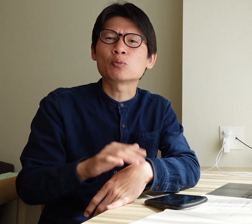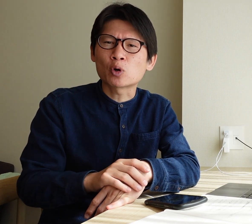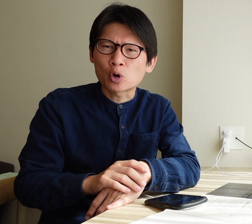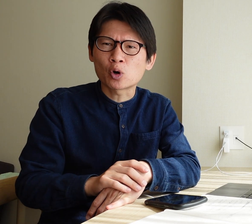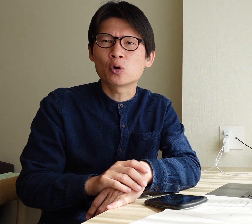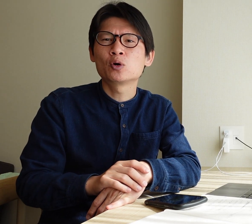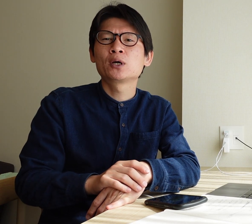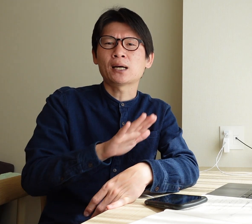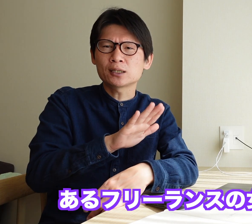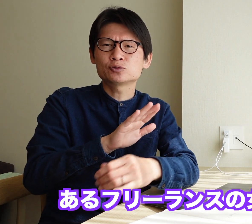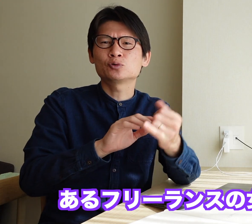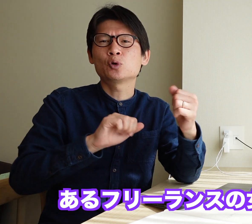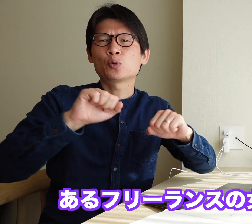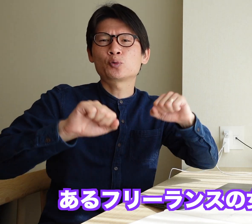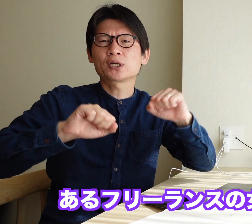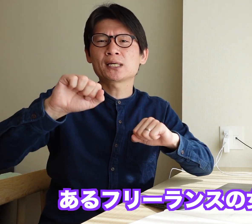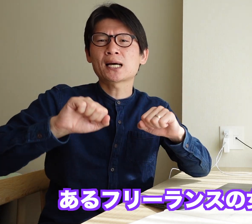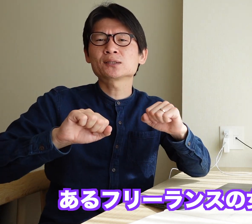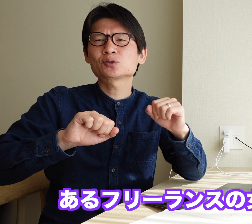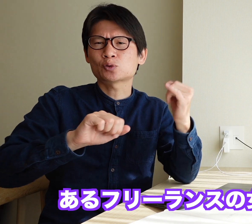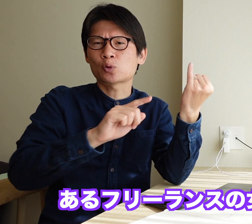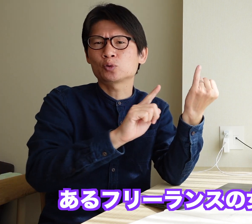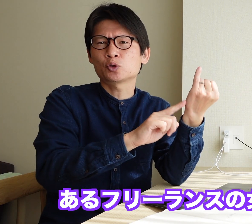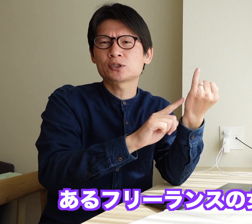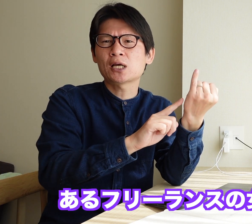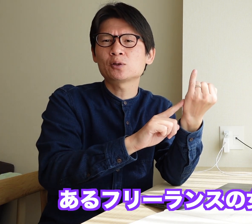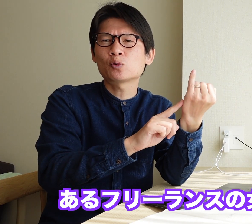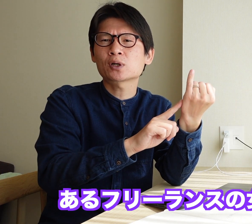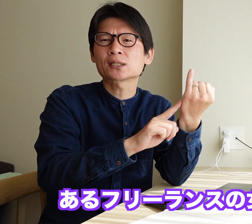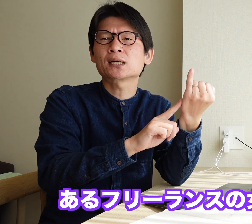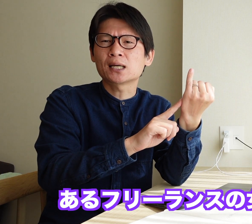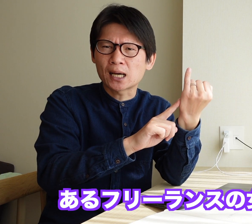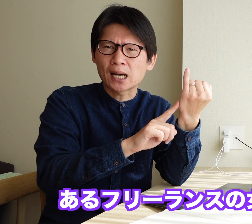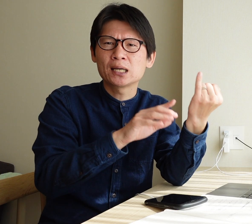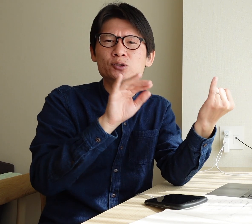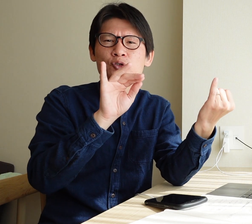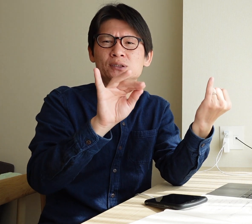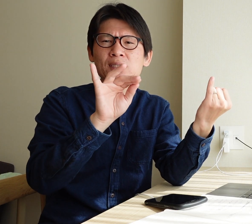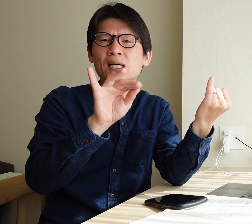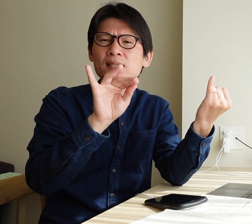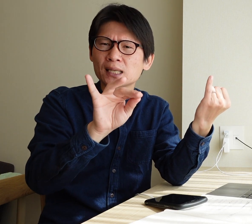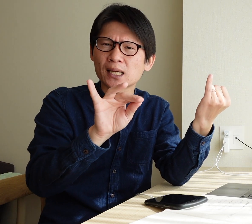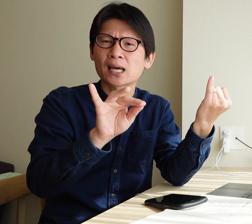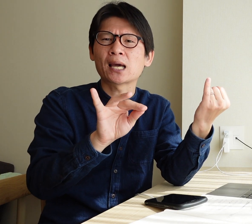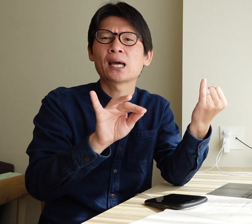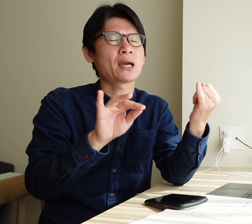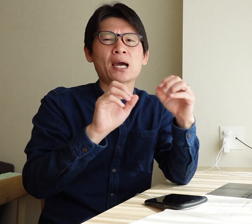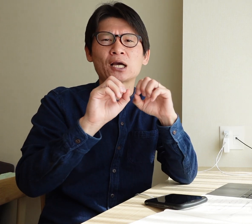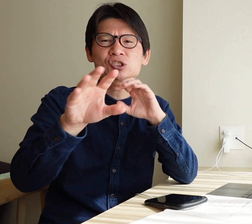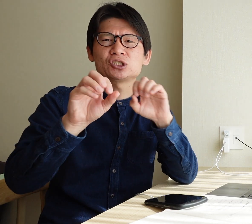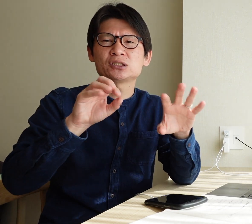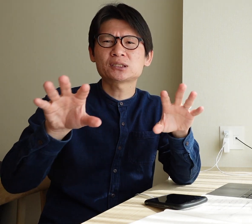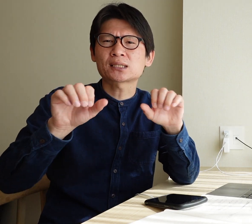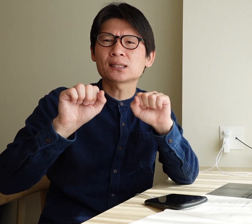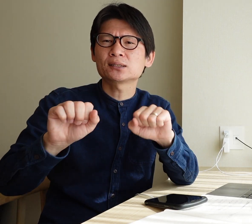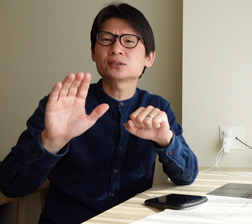、あるフリーランスの女性の方がツイッターで発信してたんですけども